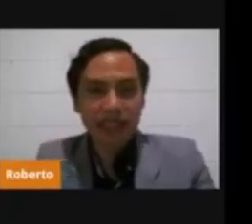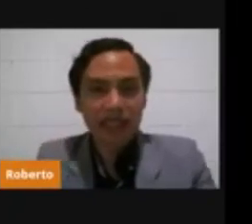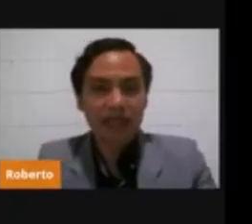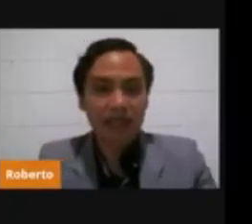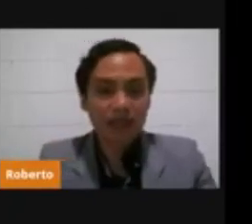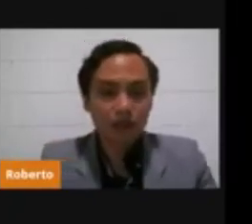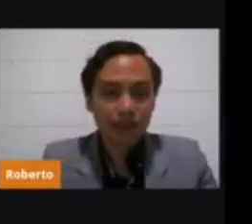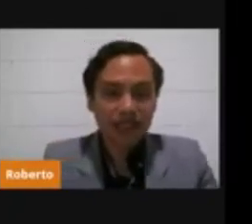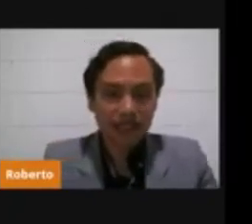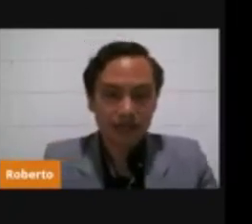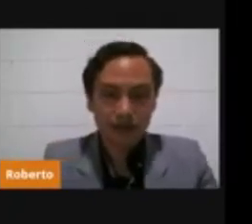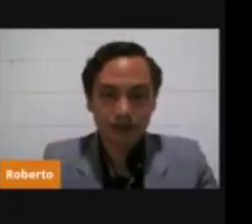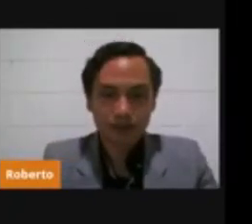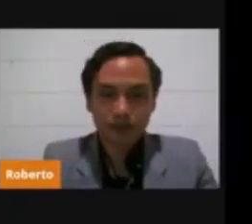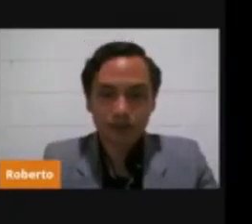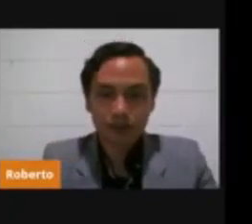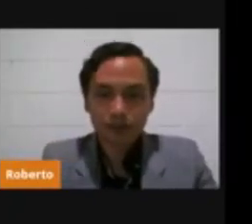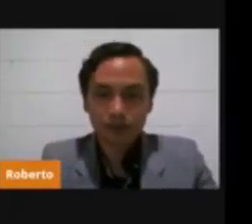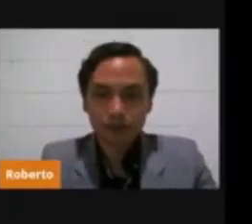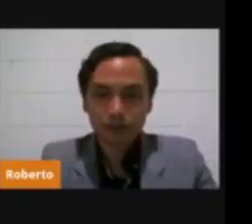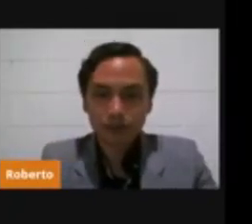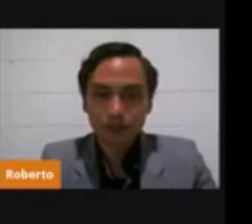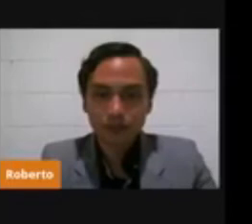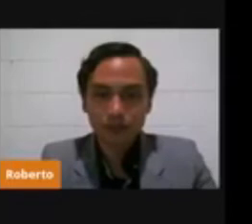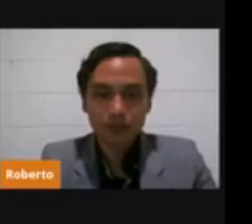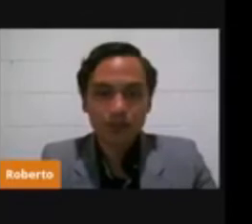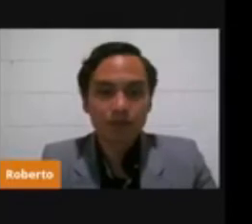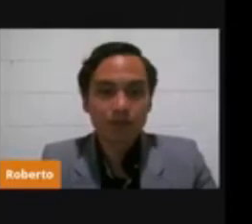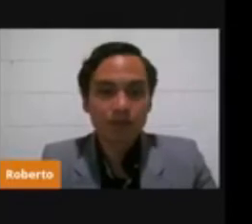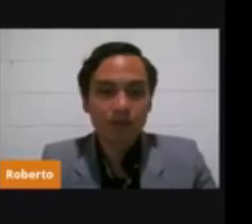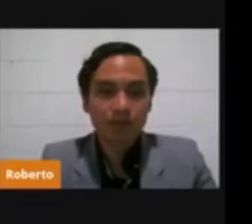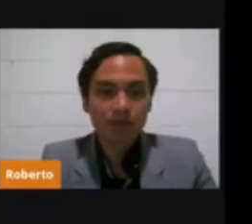brechas de comunicación.